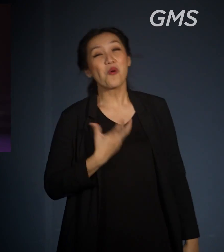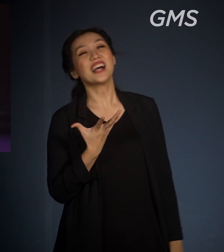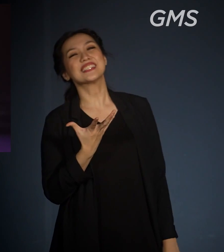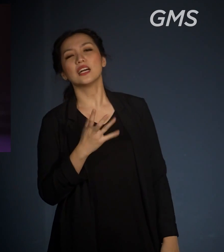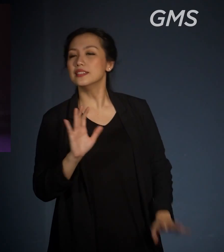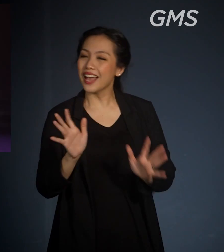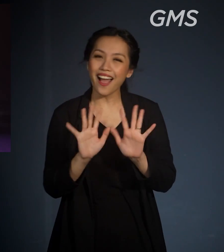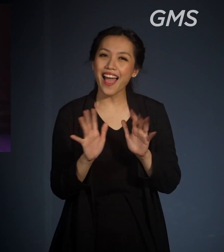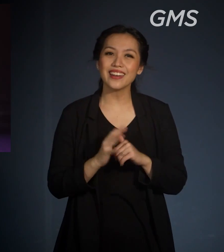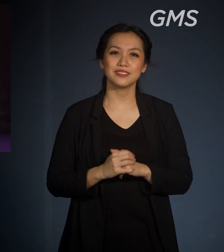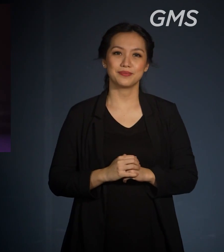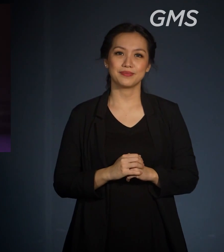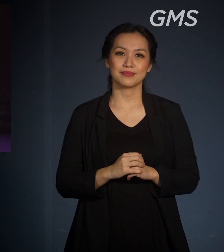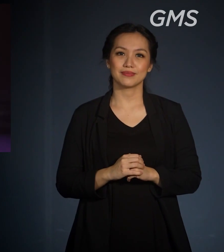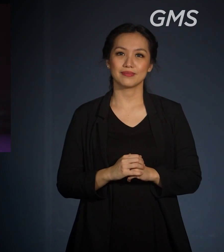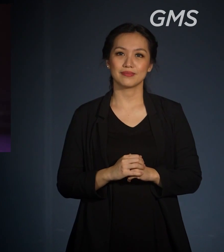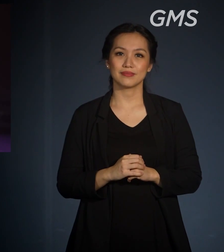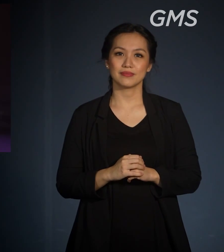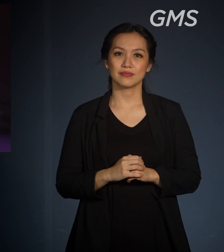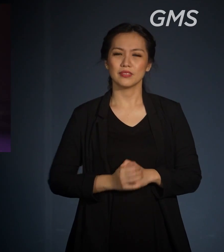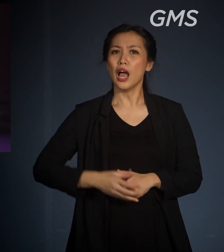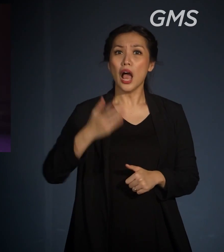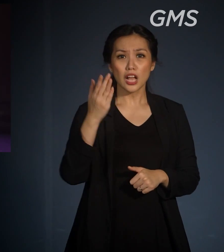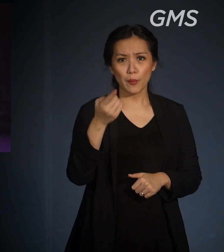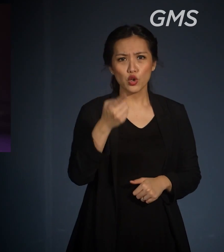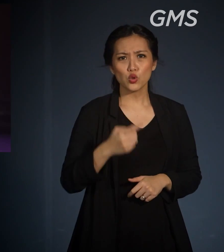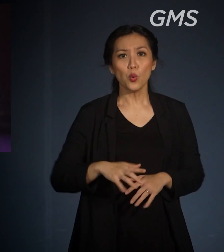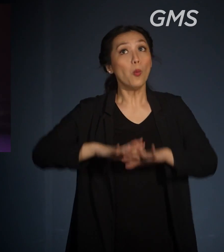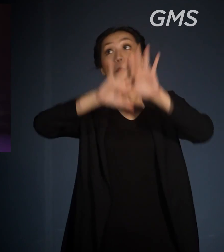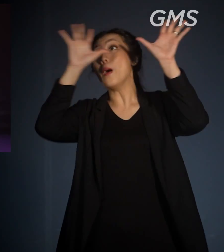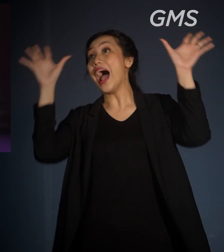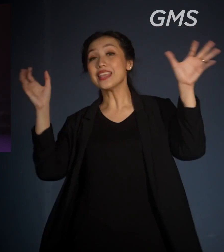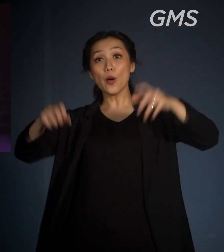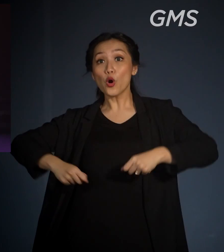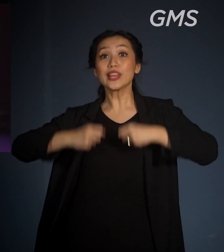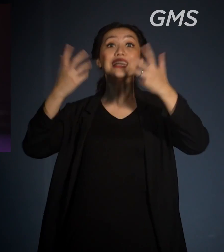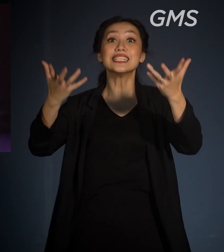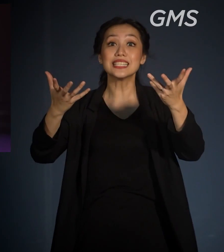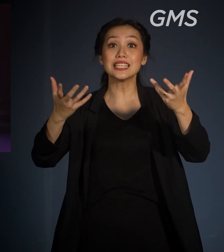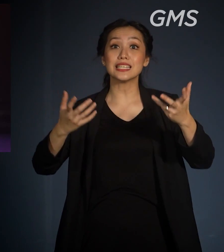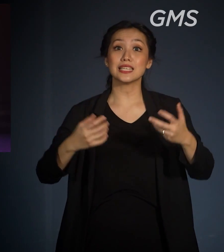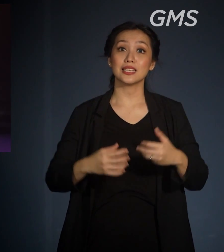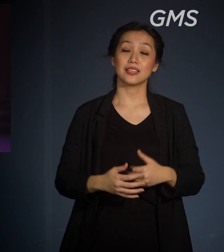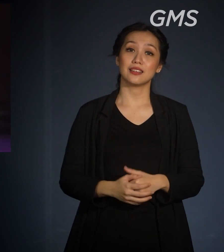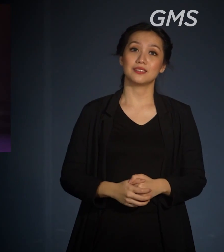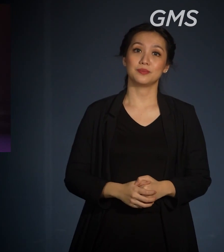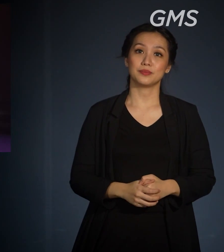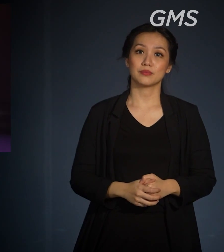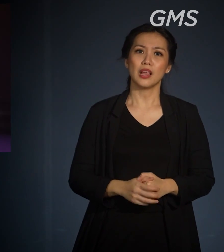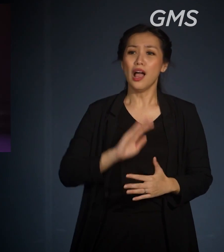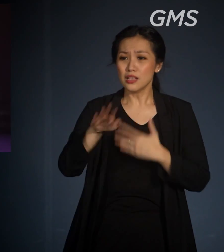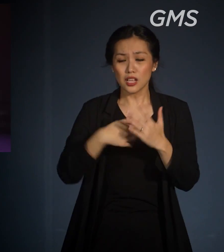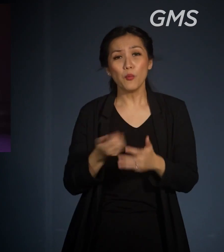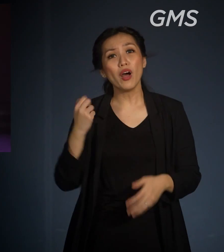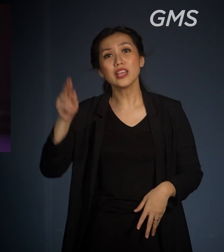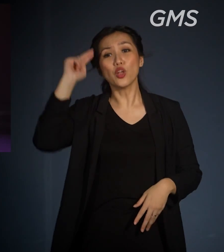Karena Anda adalah makhluk yang penuh dengan potensi. Dan Tuhan mau semua hal yang Tuhan sudah tanam dalam